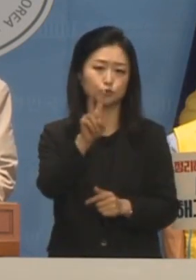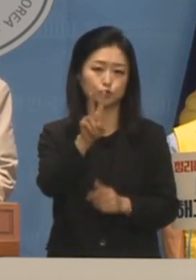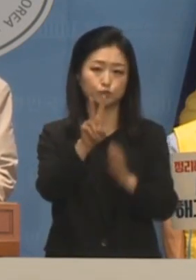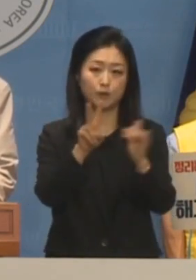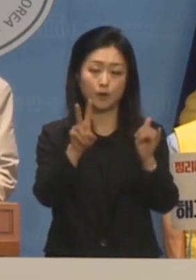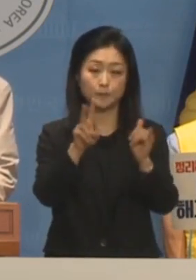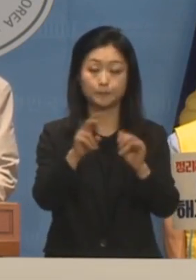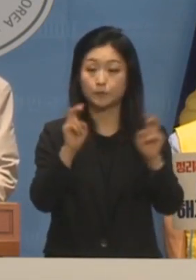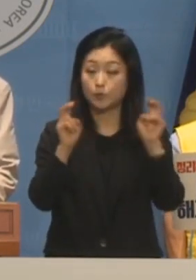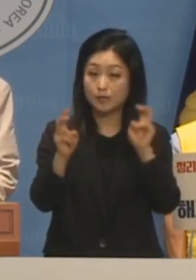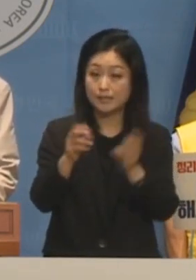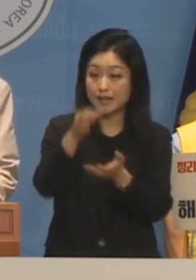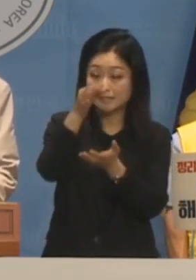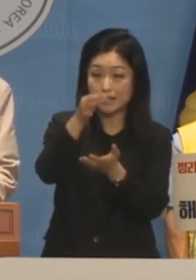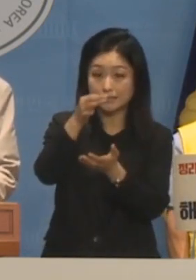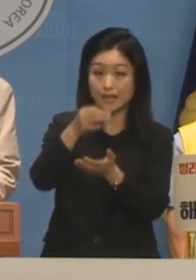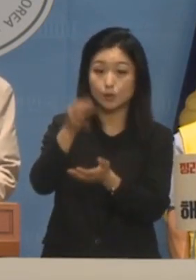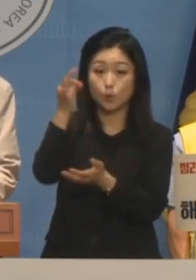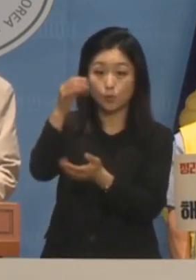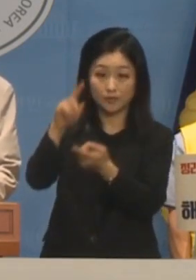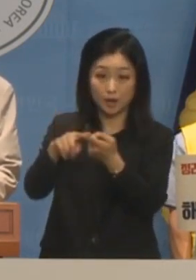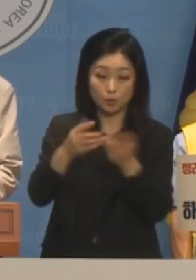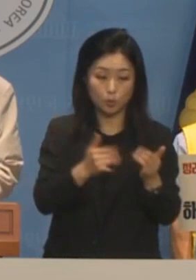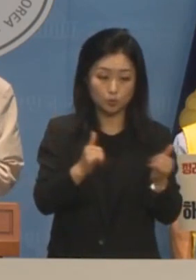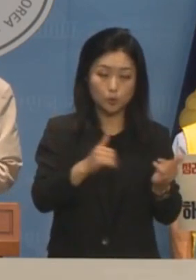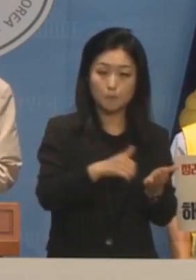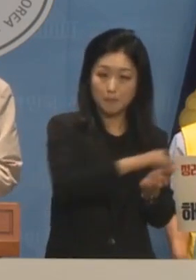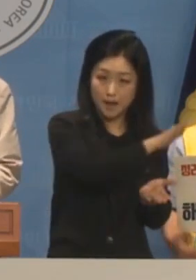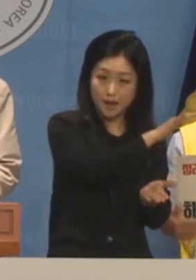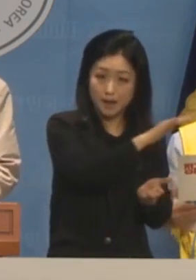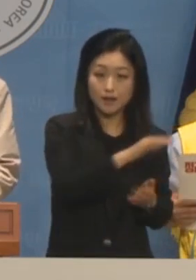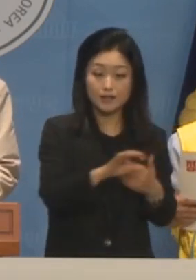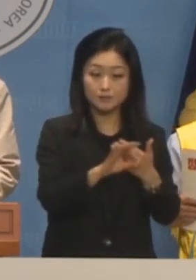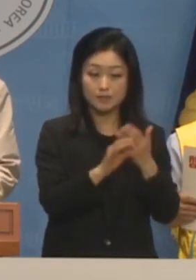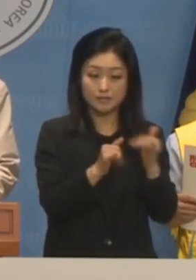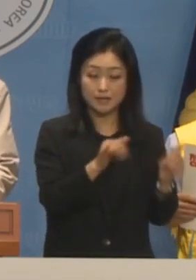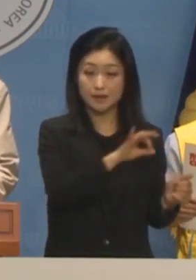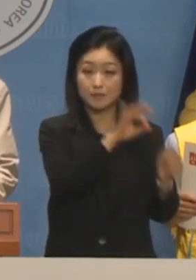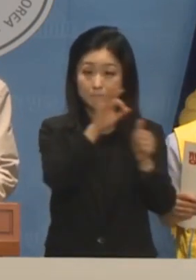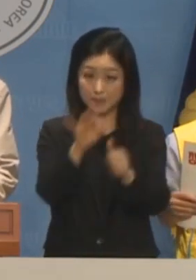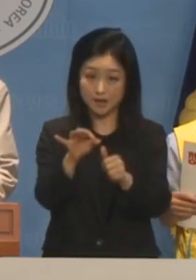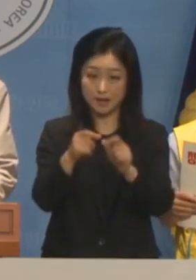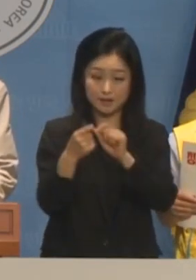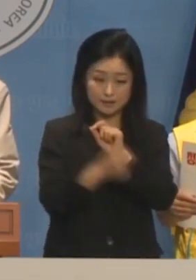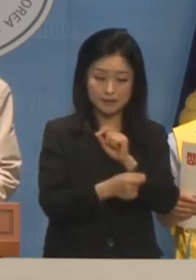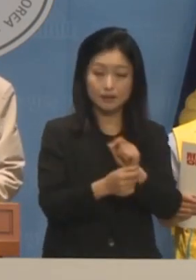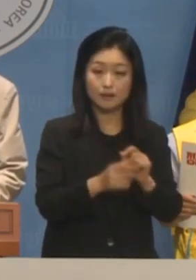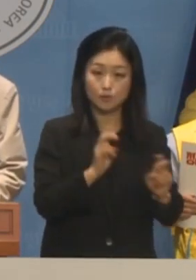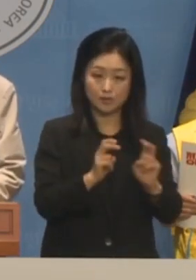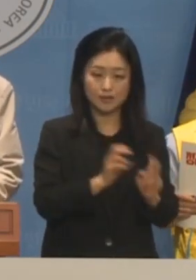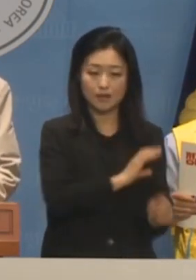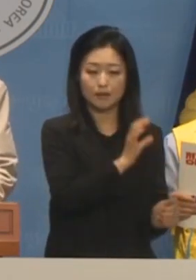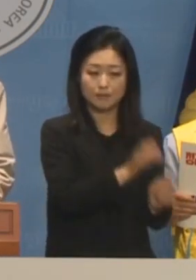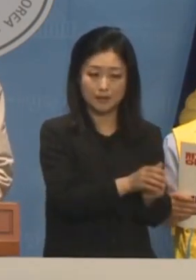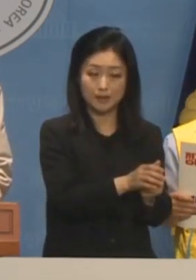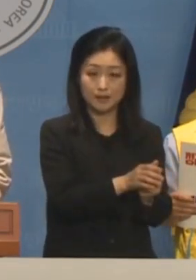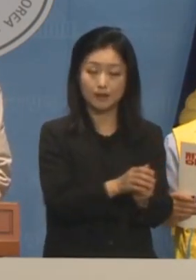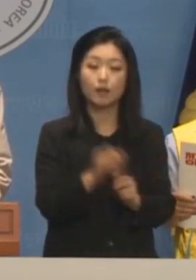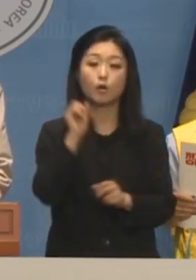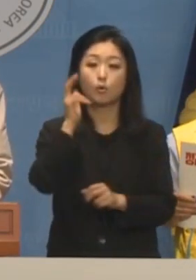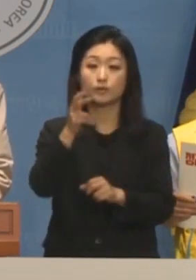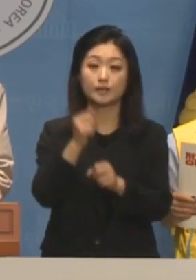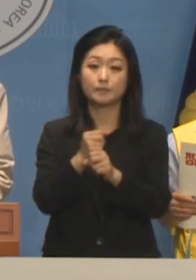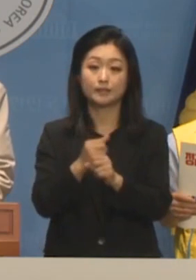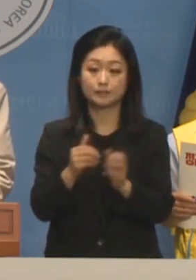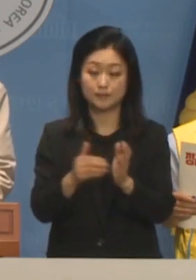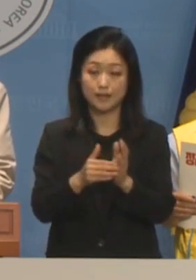회사의 자산은 그대로 둔 채 노조는 쫓아내고 비정규직과 아웃소싱이 넘쳐나는 호텔을 만들었습니다.